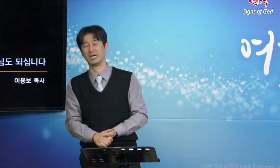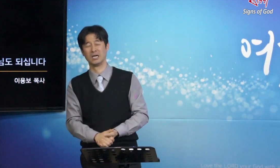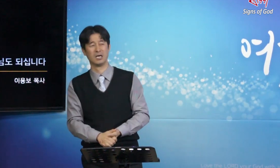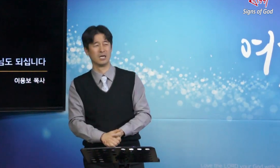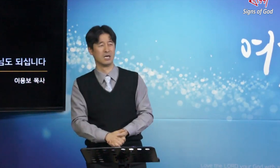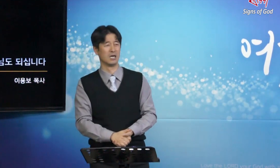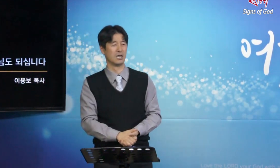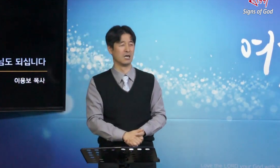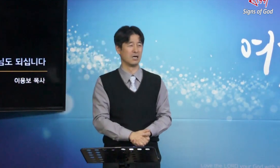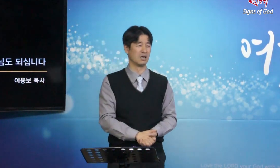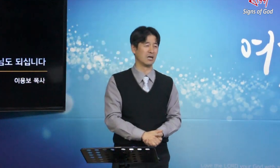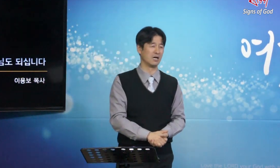아닙니다.